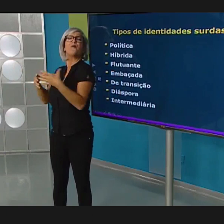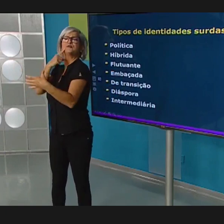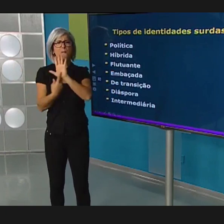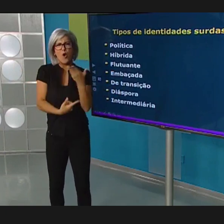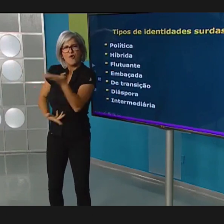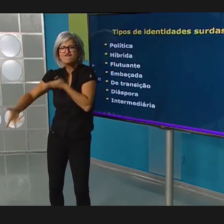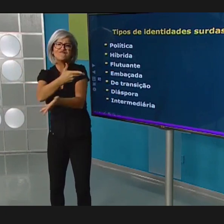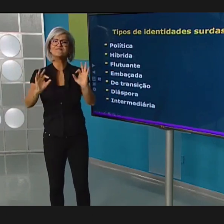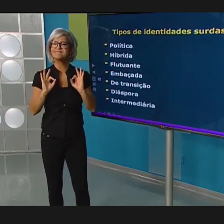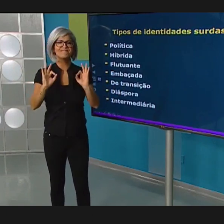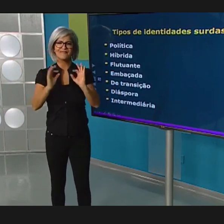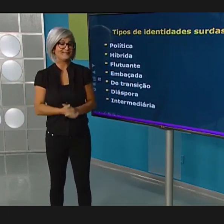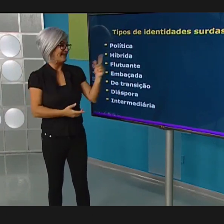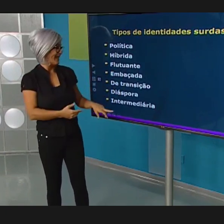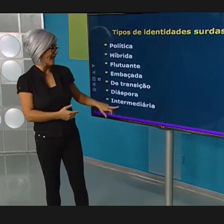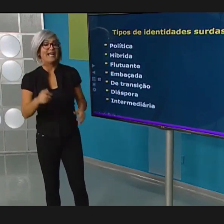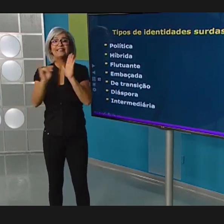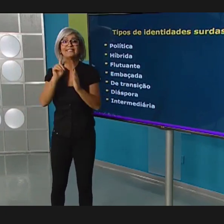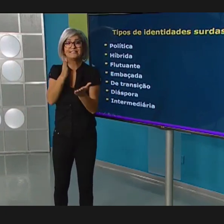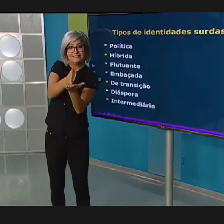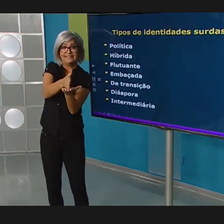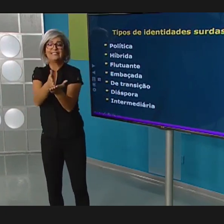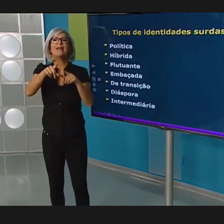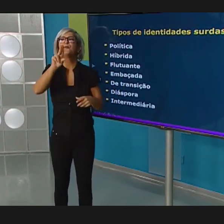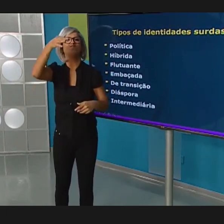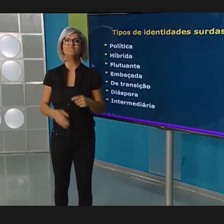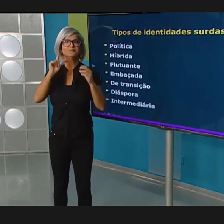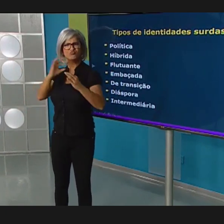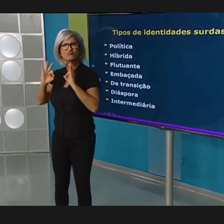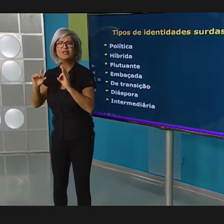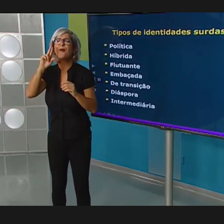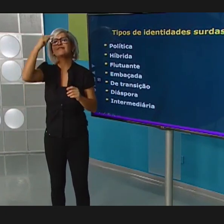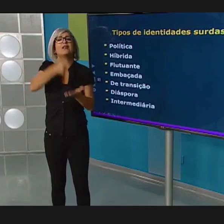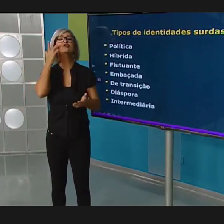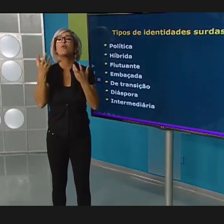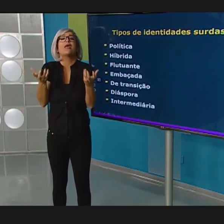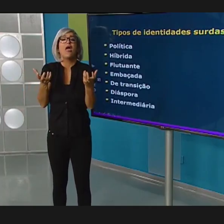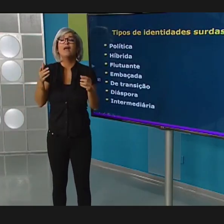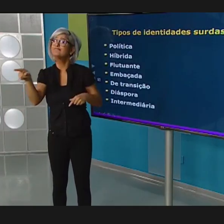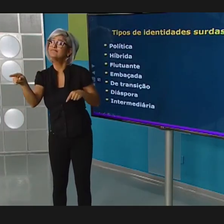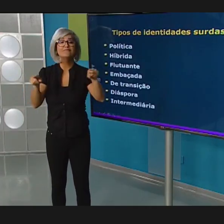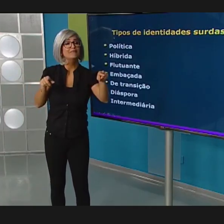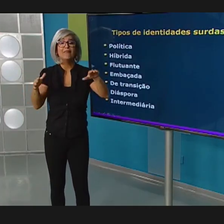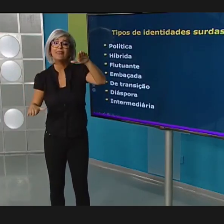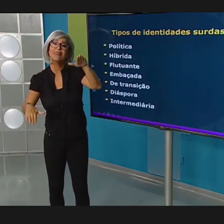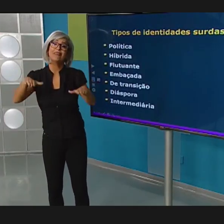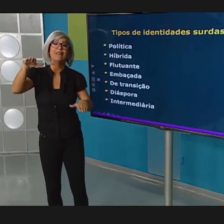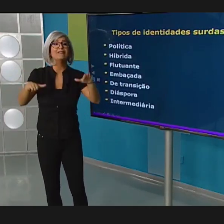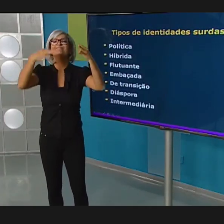ambiente, defende sim a comunidade surda, mas participa desses 2 ambientes. E a identidade surda intermediária é quando a pessoa não sabe o que quer. Ela vive ali oscilando entre uma